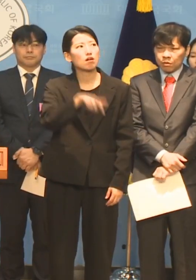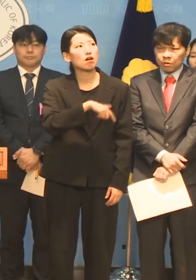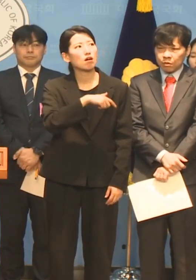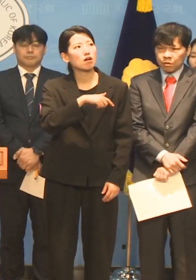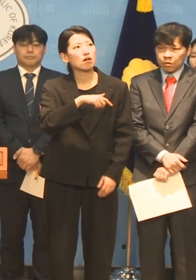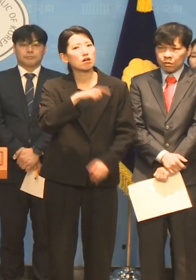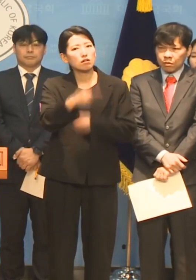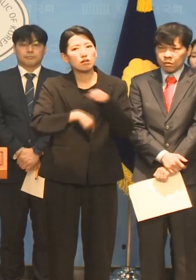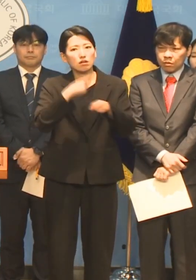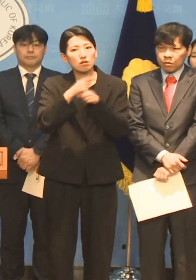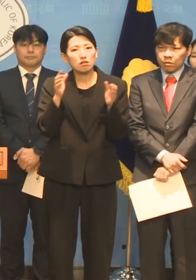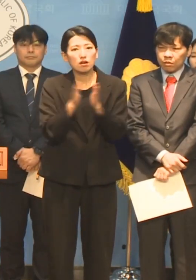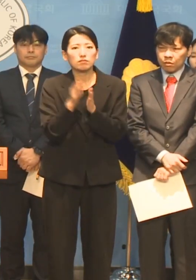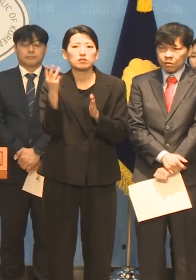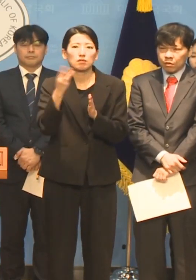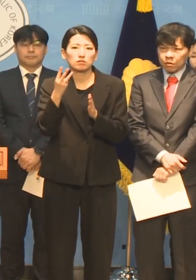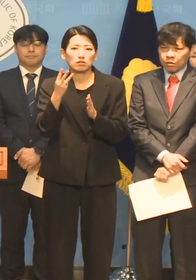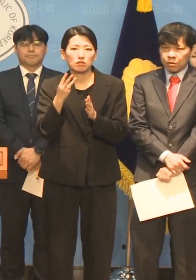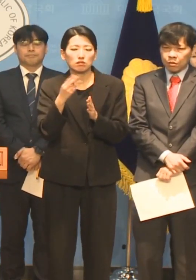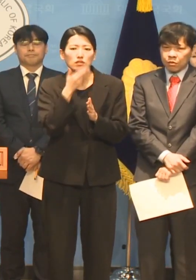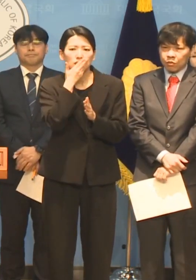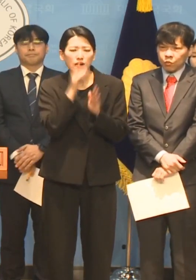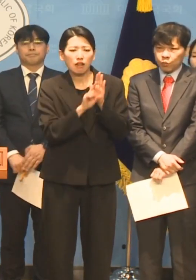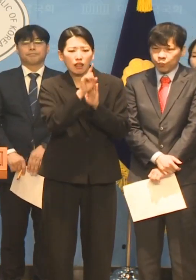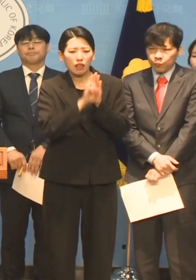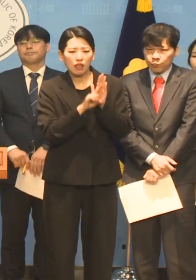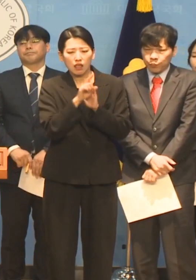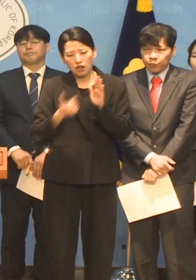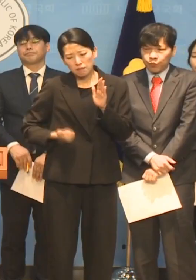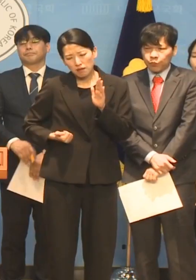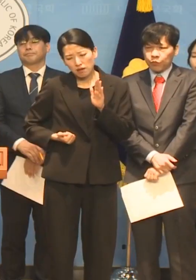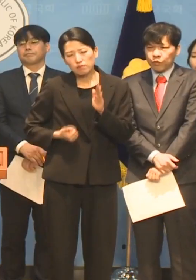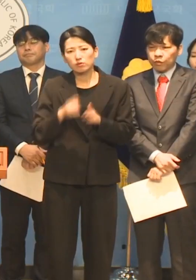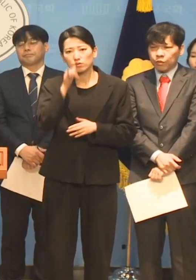하면서 혈당을 관리하고 있습니다. 이를